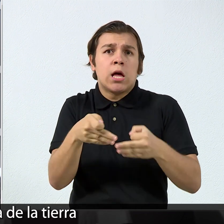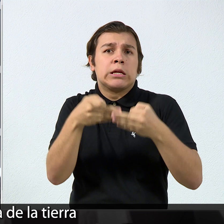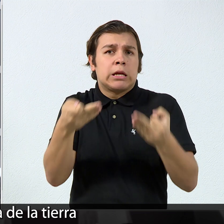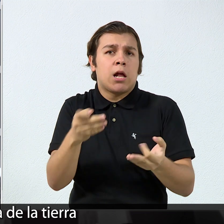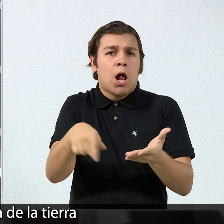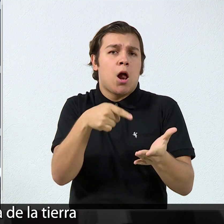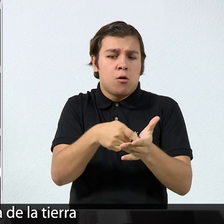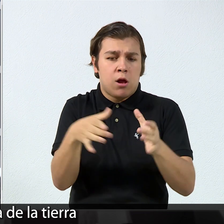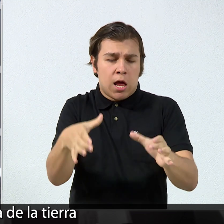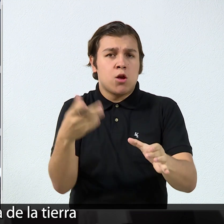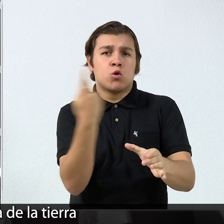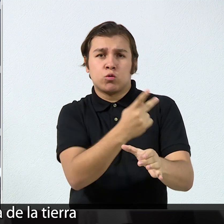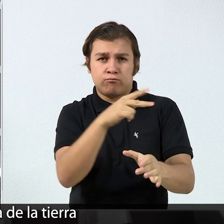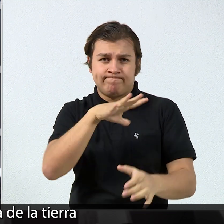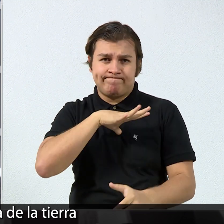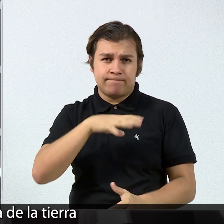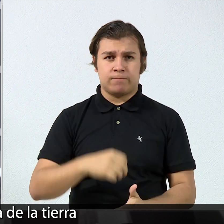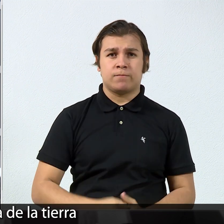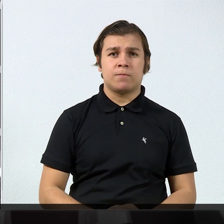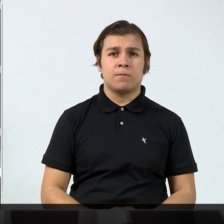ejidal, comunal o privada.